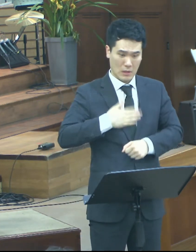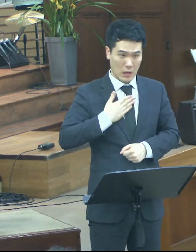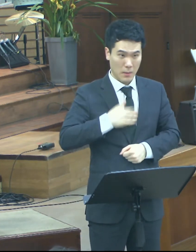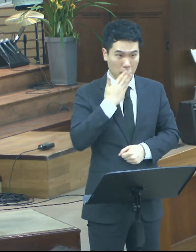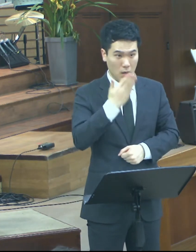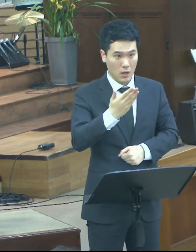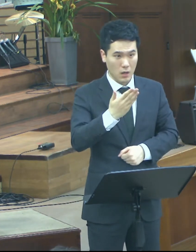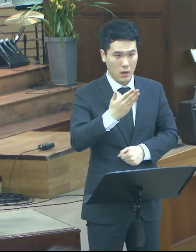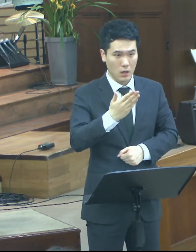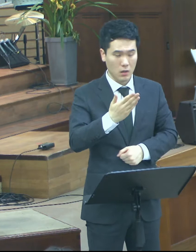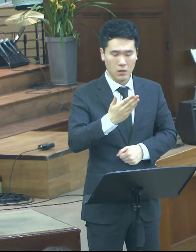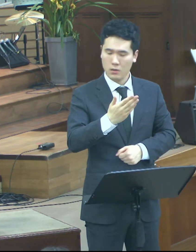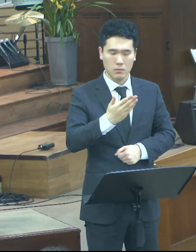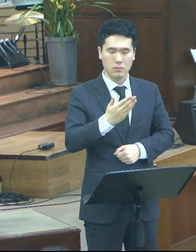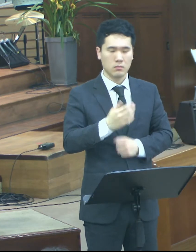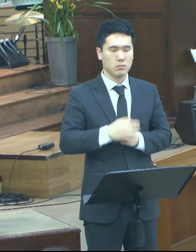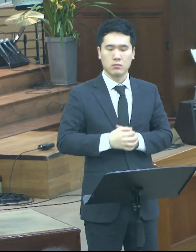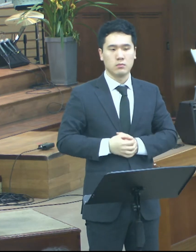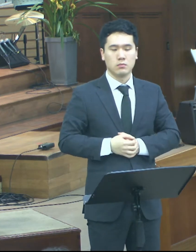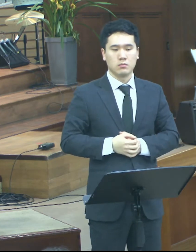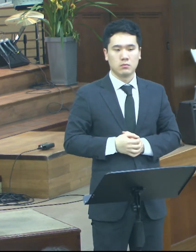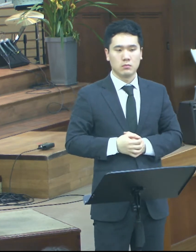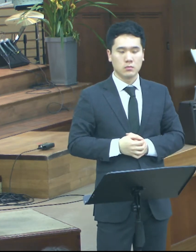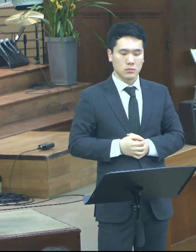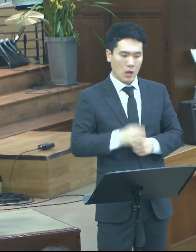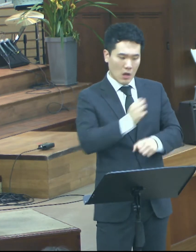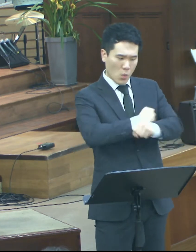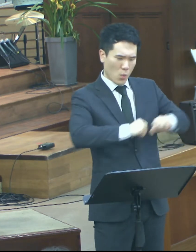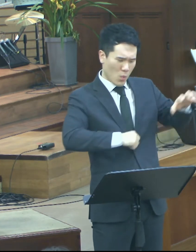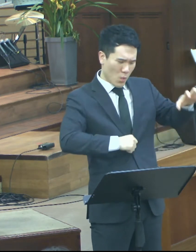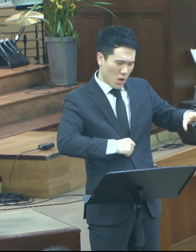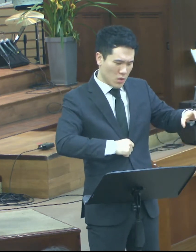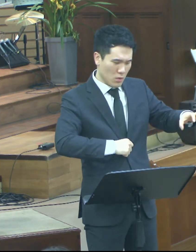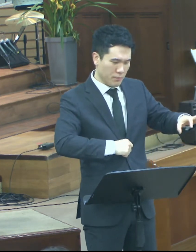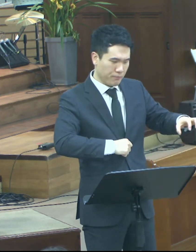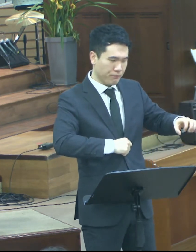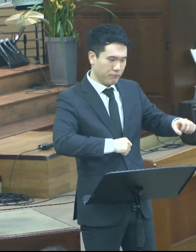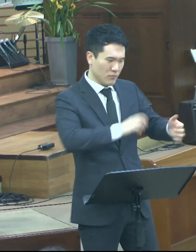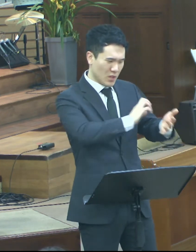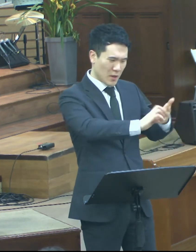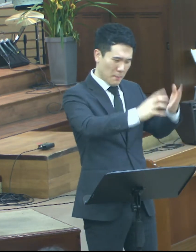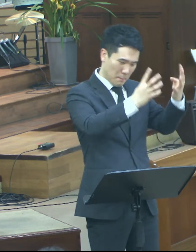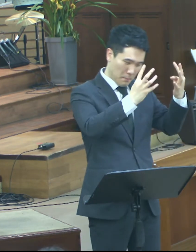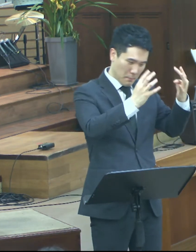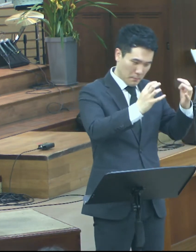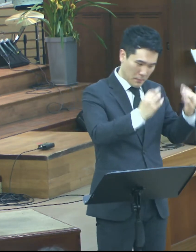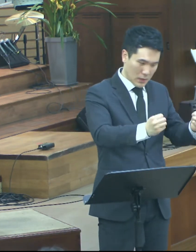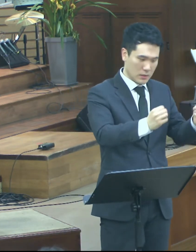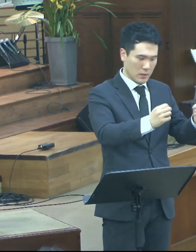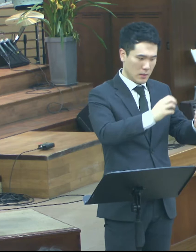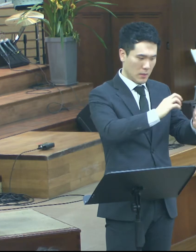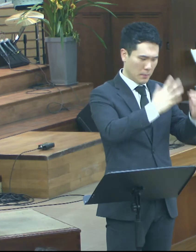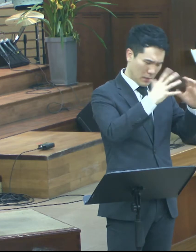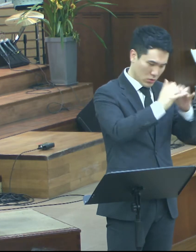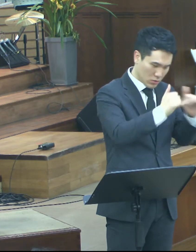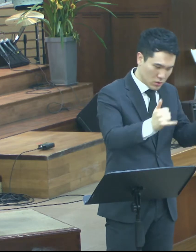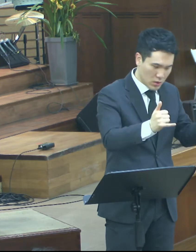않을 수도 있어요. 광야 백성들이 기적을 많이 경험해서 홍해 갈라질 때 그 사이로 막 통과했고요. 매일